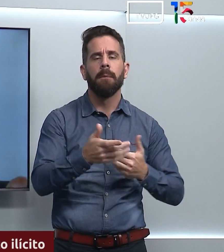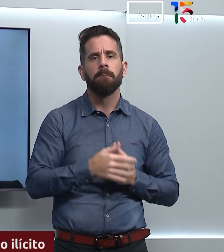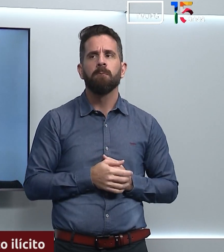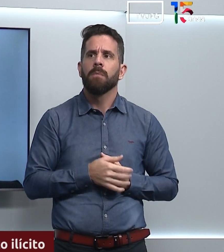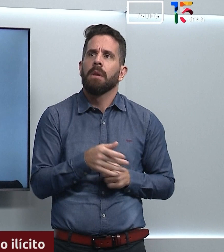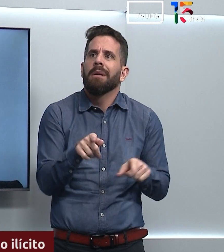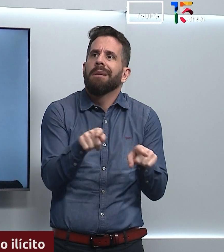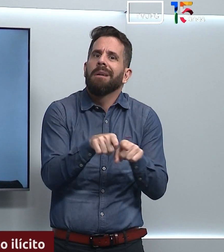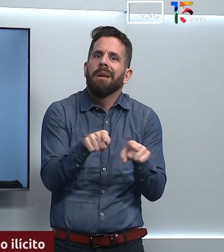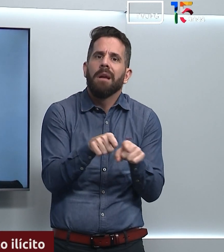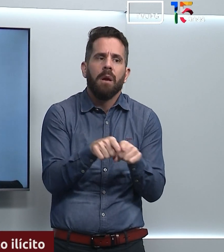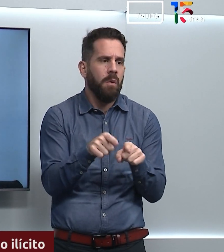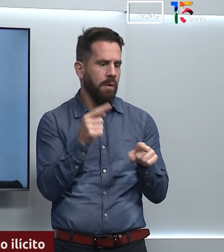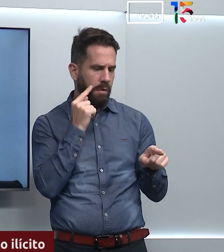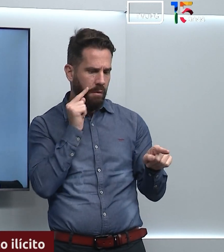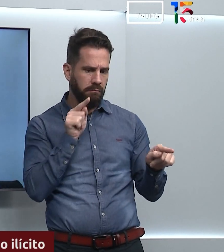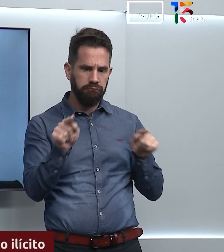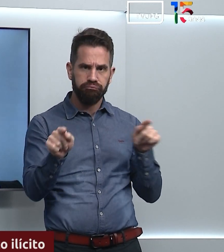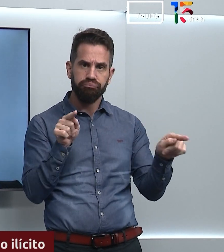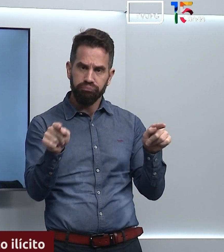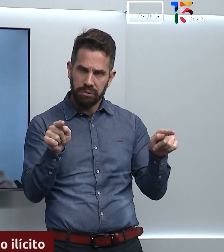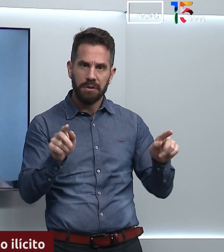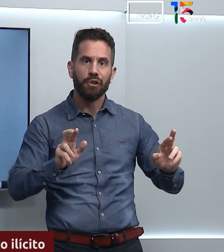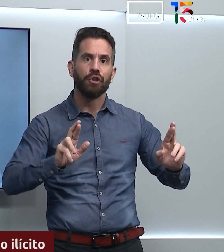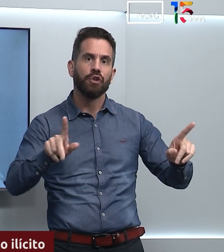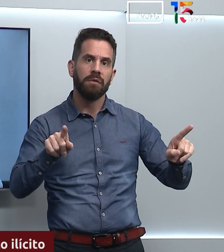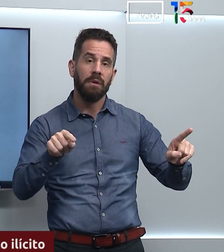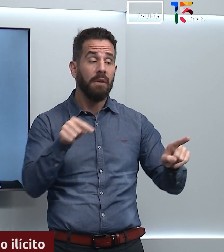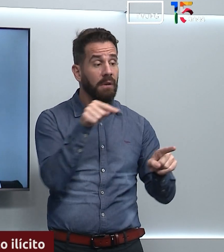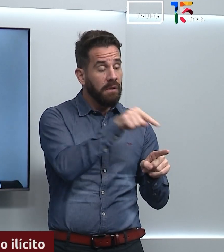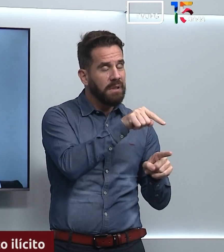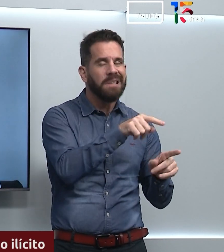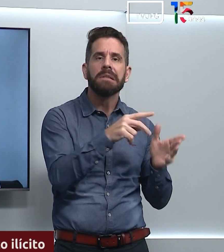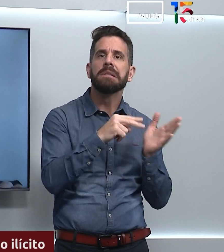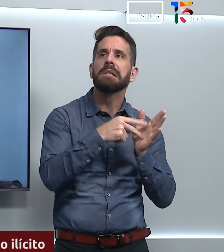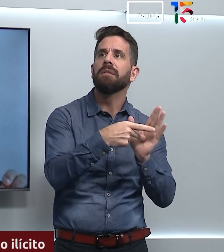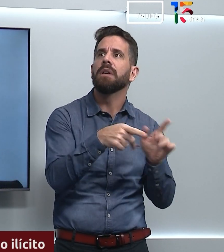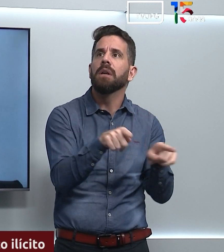o tratamento que isso vai levar é de algo indenizável,